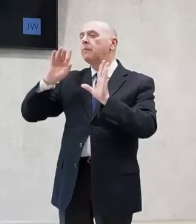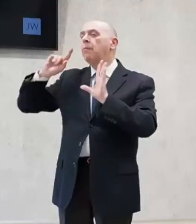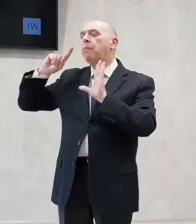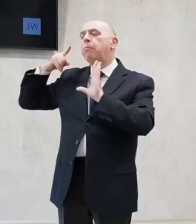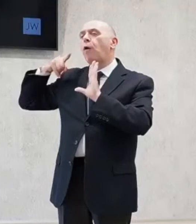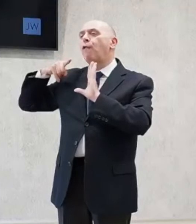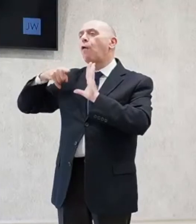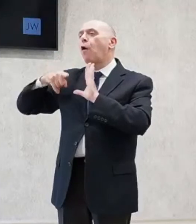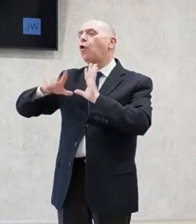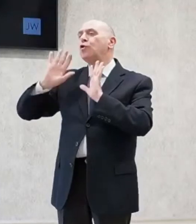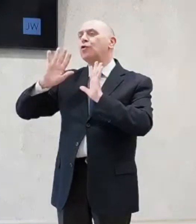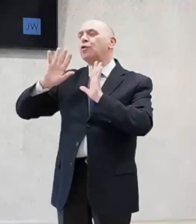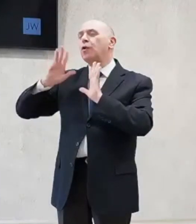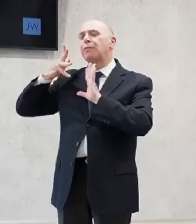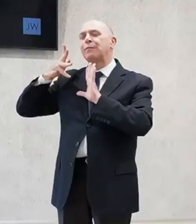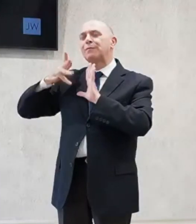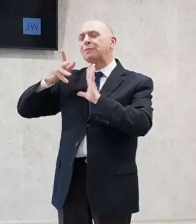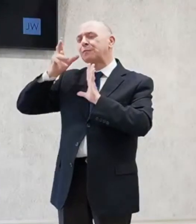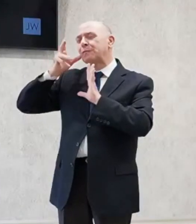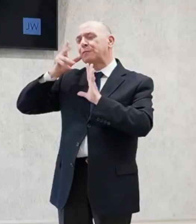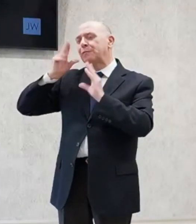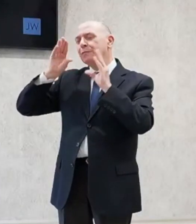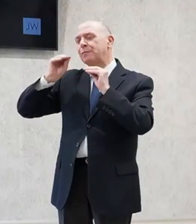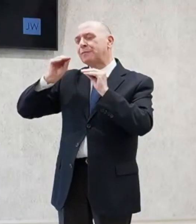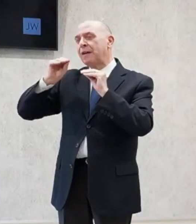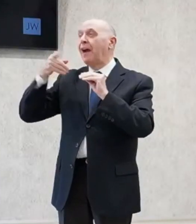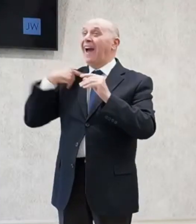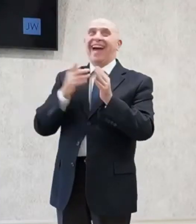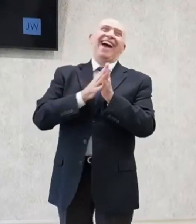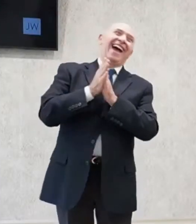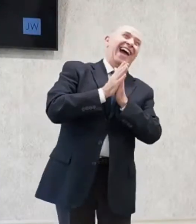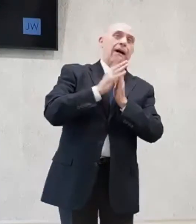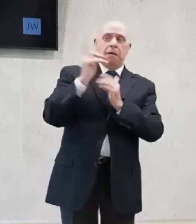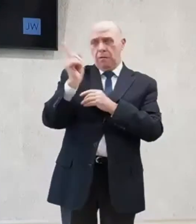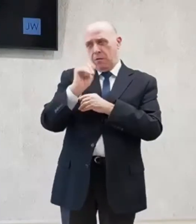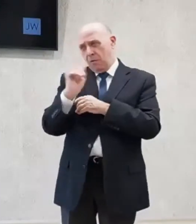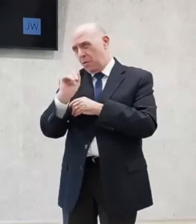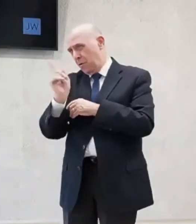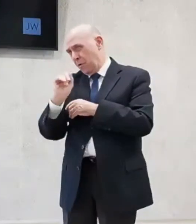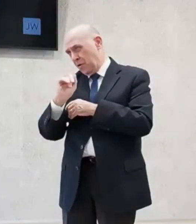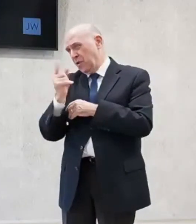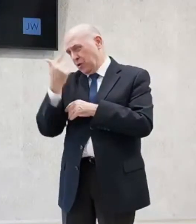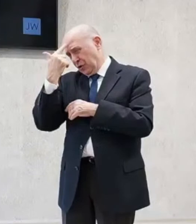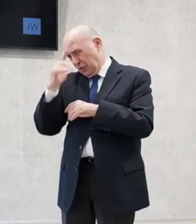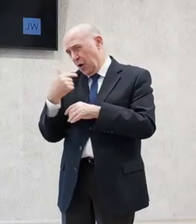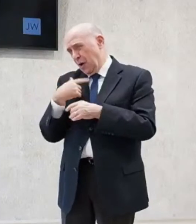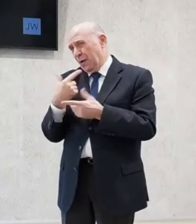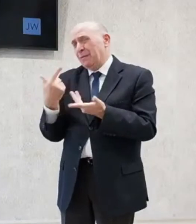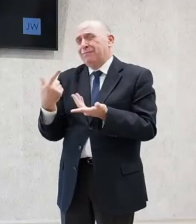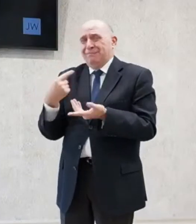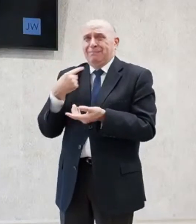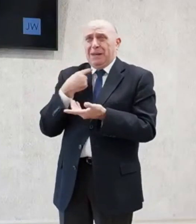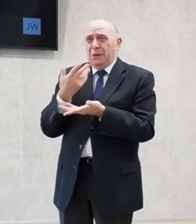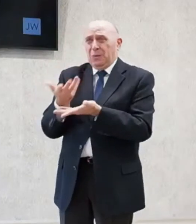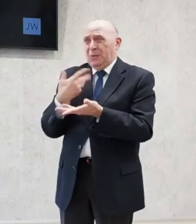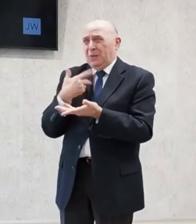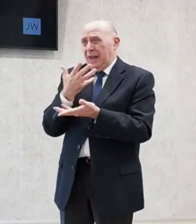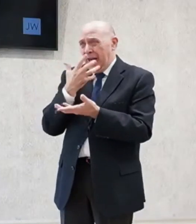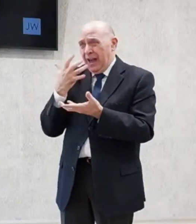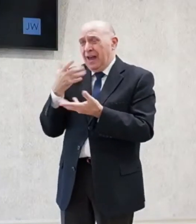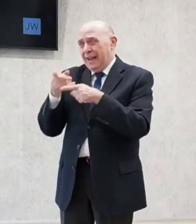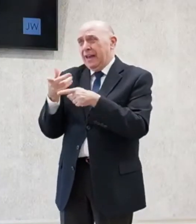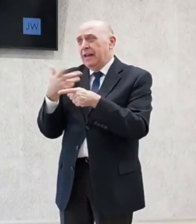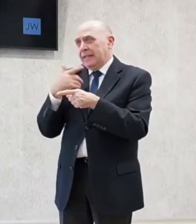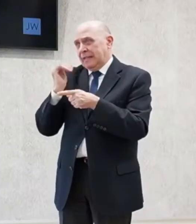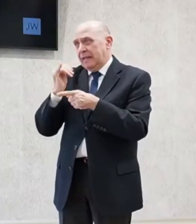E questo ci no che ci rallegra però ci toglie il peso di aver perso l'ina pensando che magari fosse si